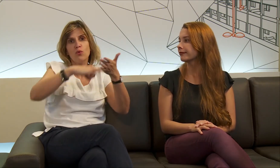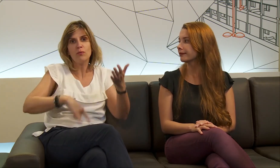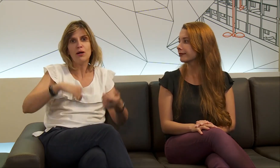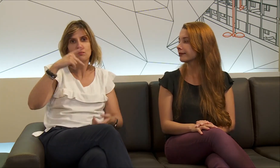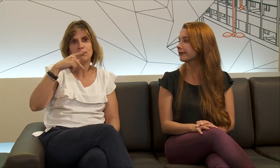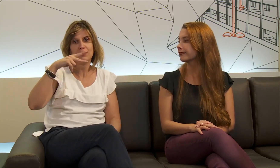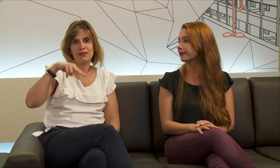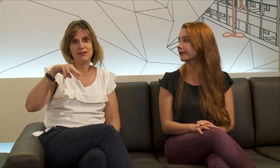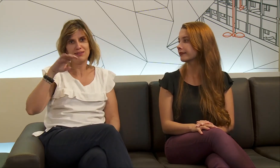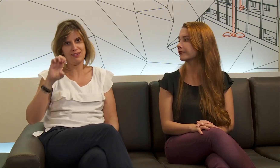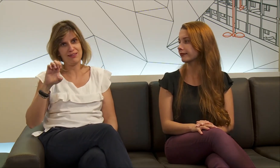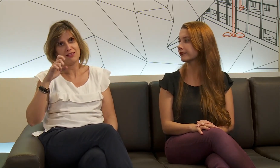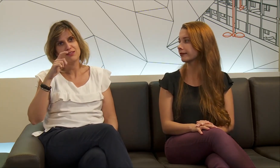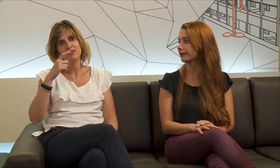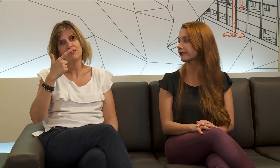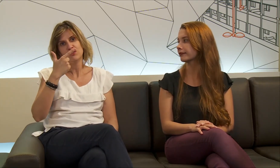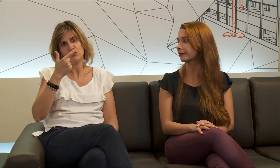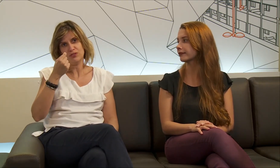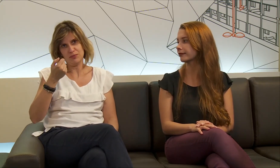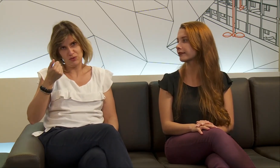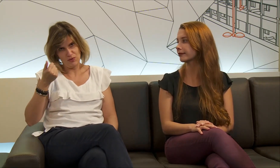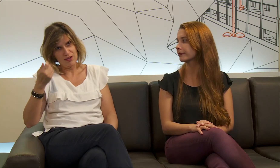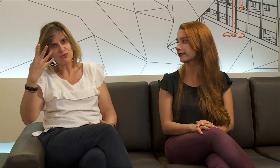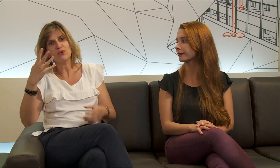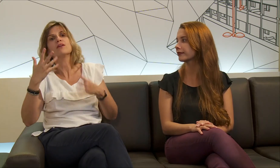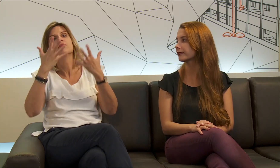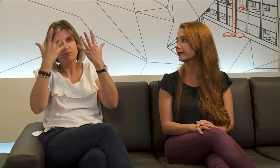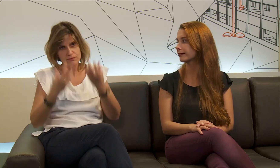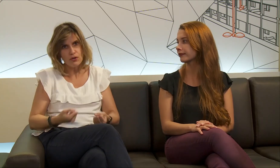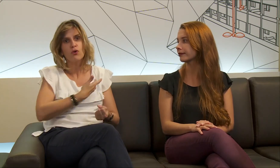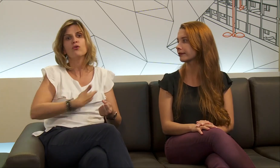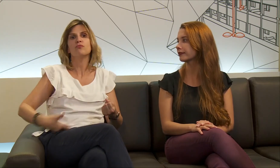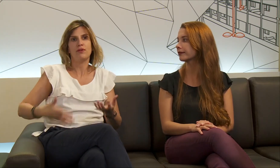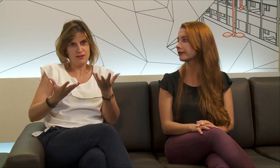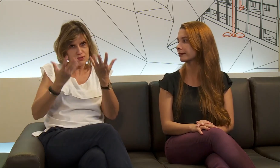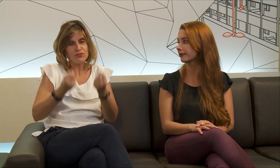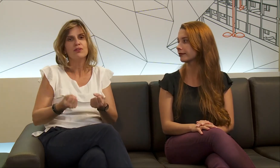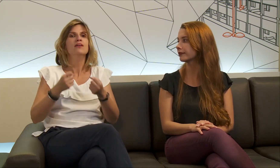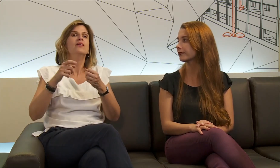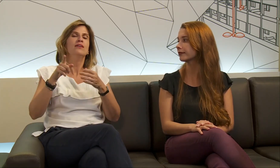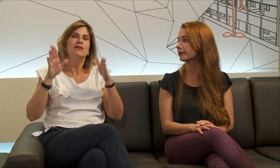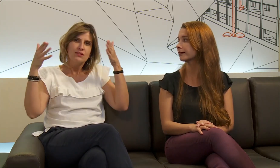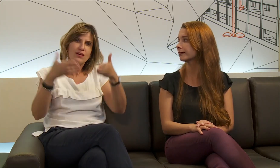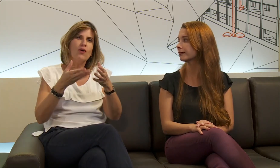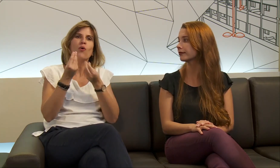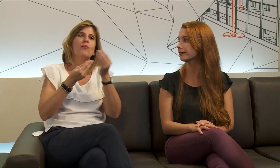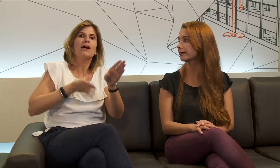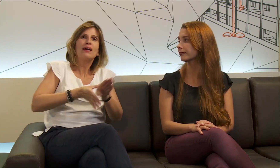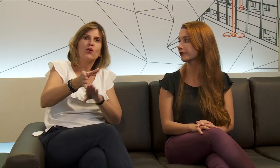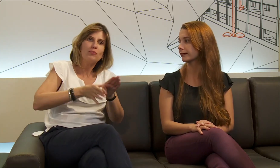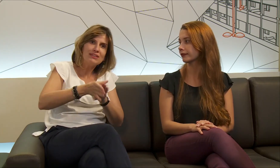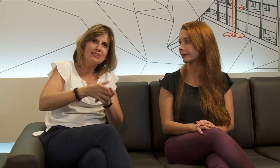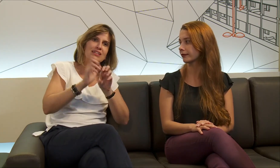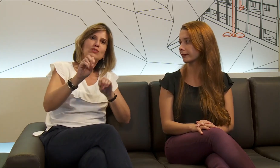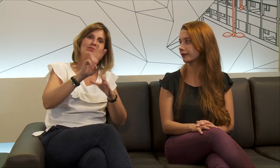acabam tendo um trabalho muito maior, e o governo, ele traz